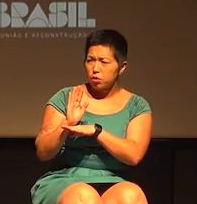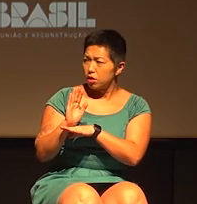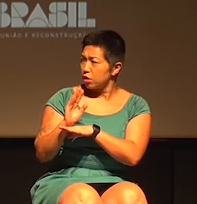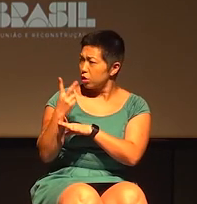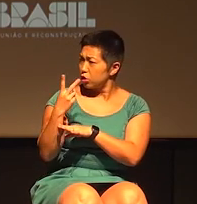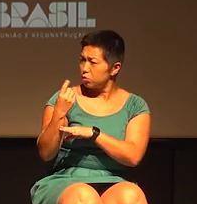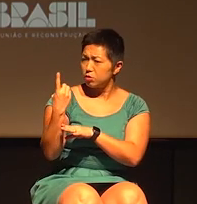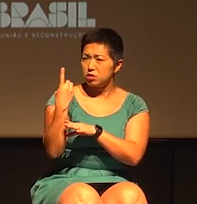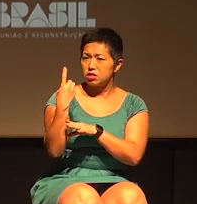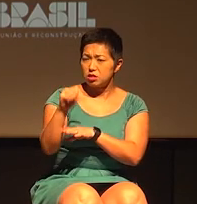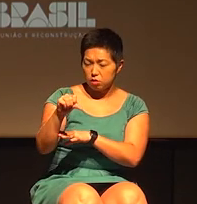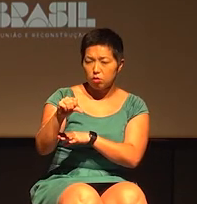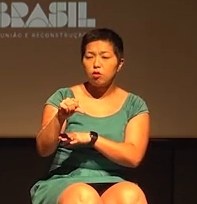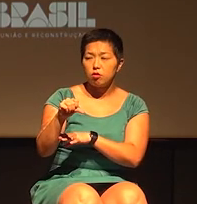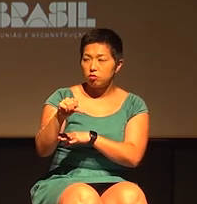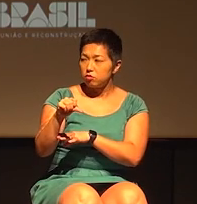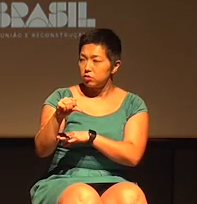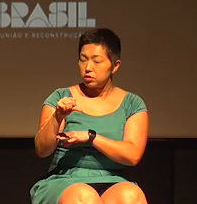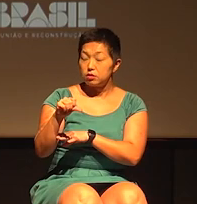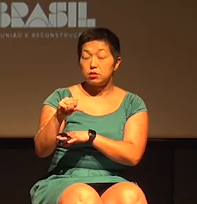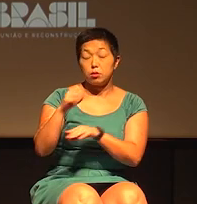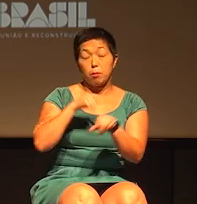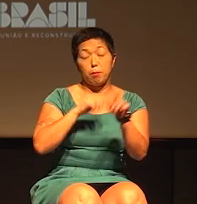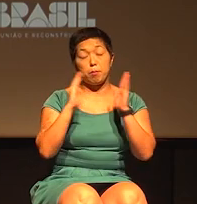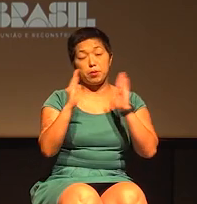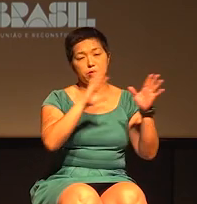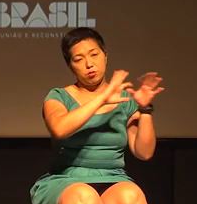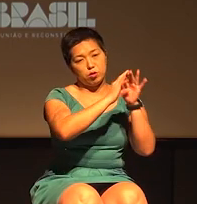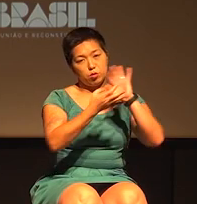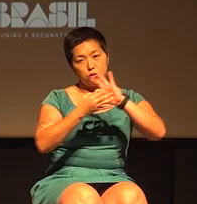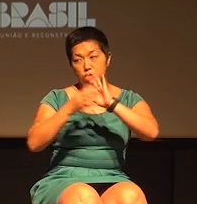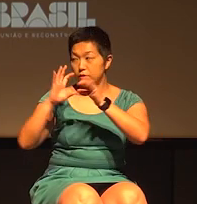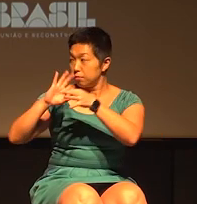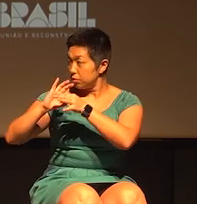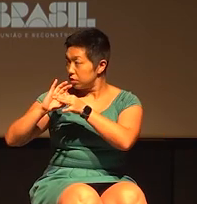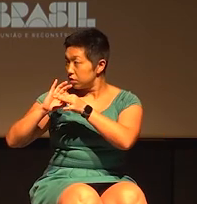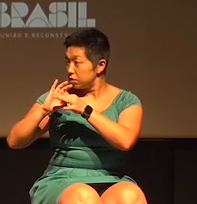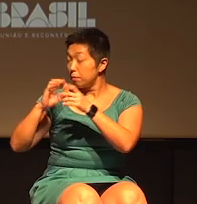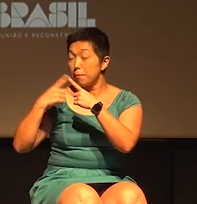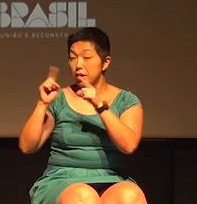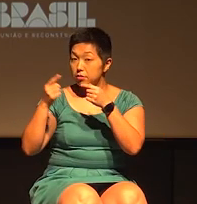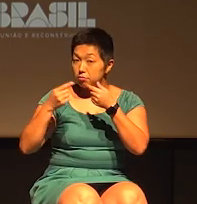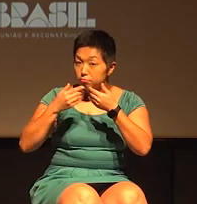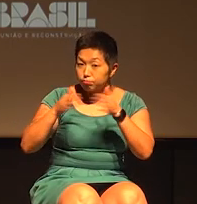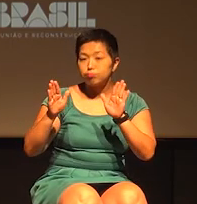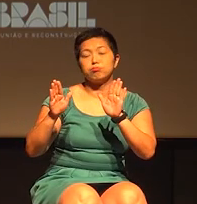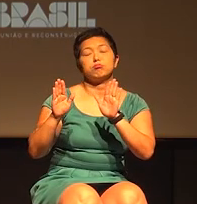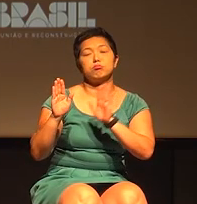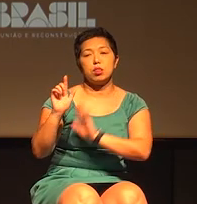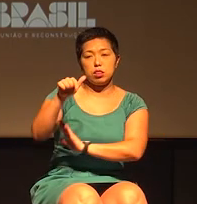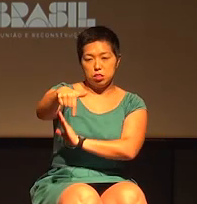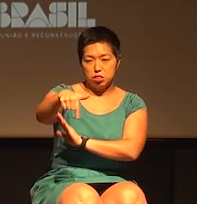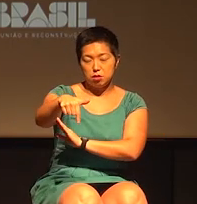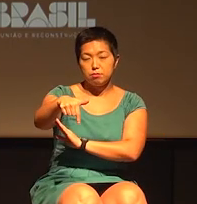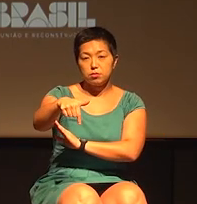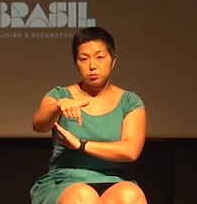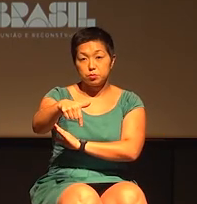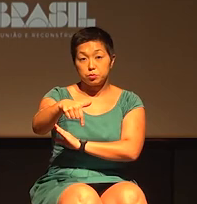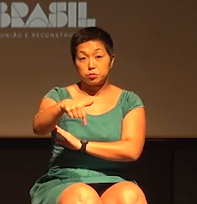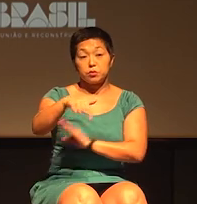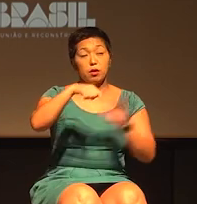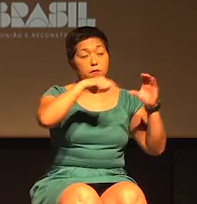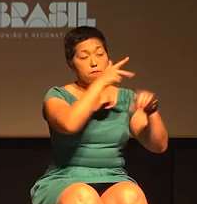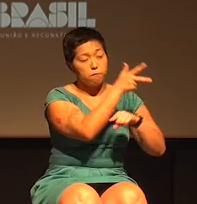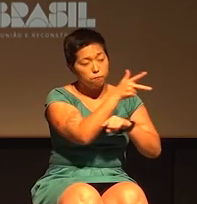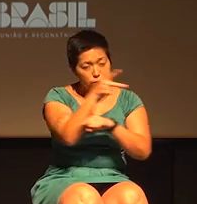lembra 2019 é nas olimpíadas é foi foi lançado depois é ele foi lançado depois ele foi feito durante